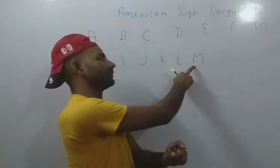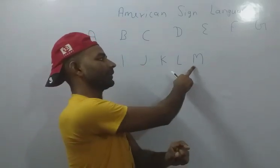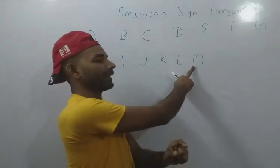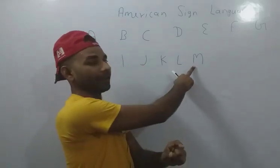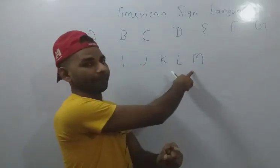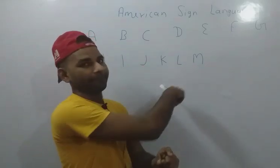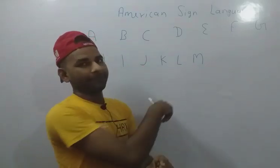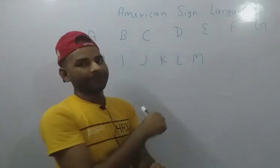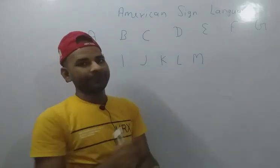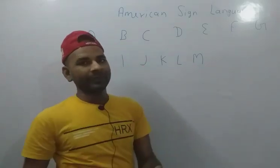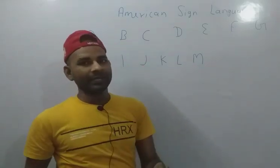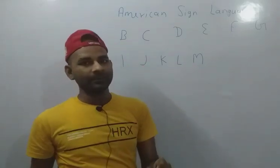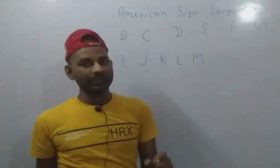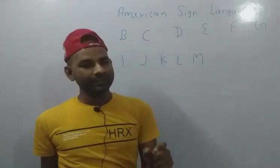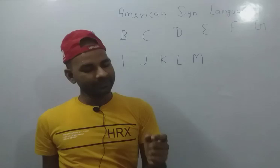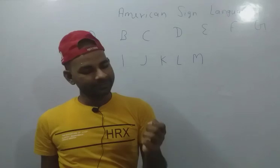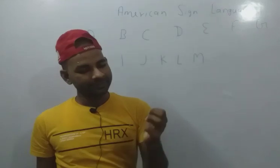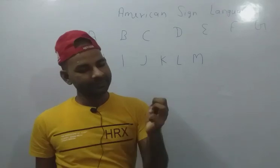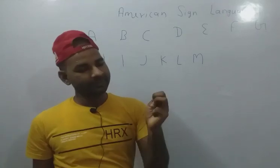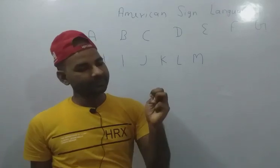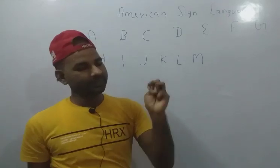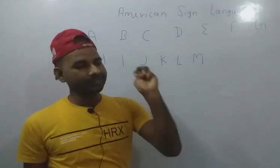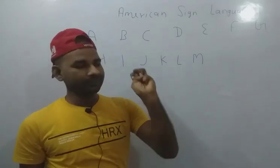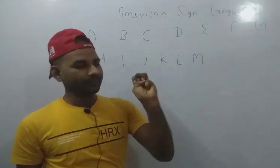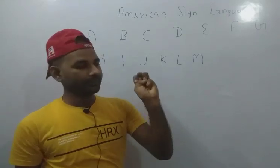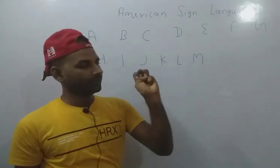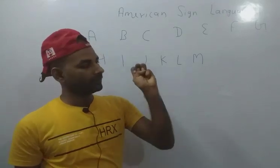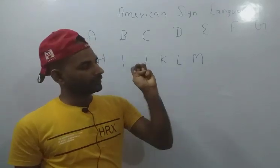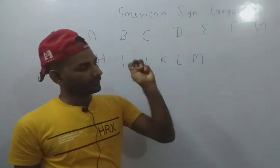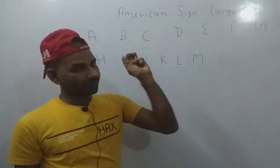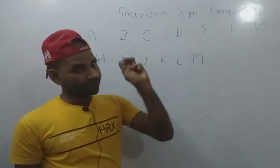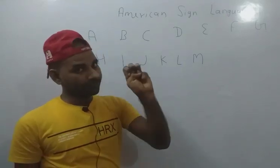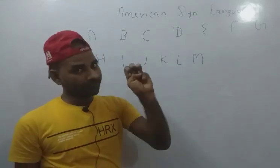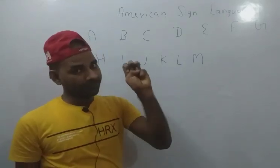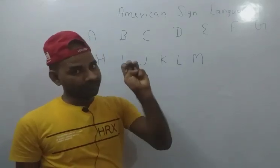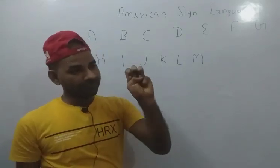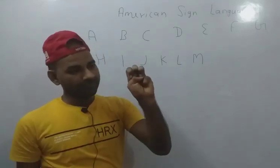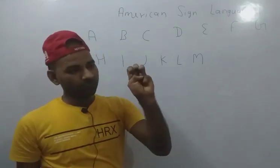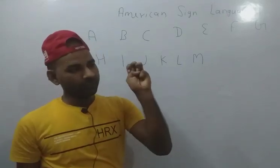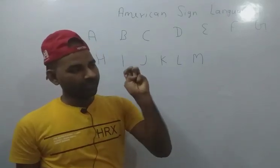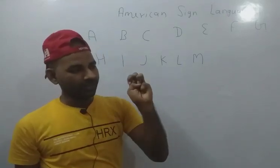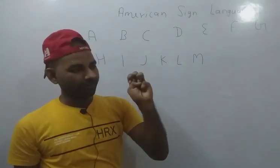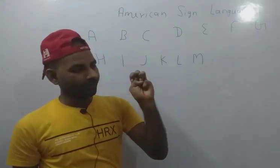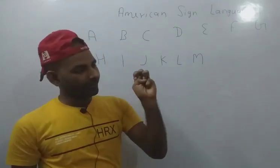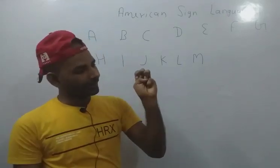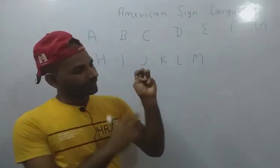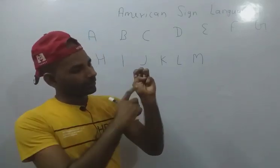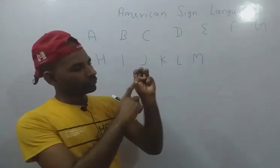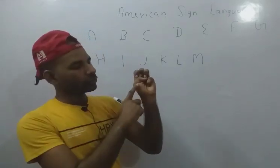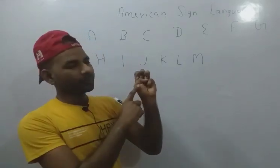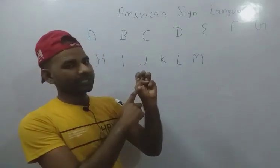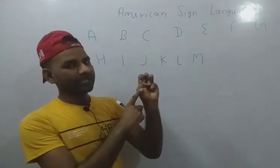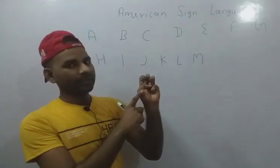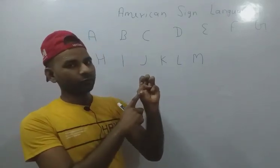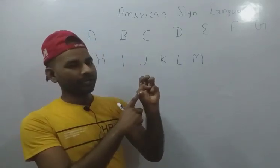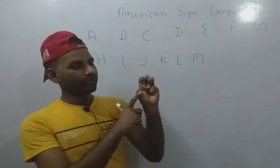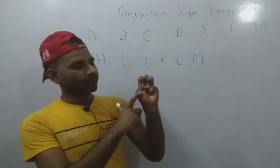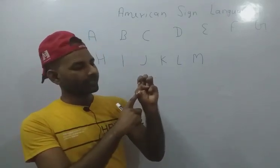बाद एम, एम के लिए ऐसे, ये होता है एम। और इसको समझने के लिए आपको क्या करना पड़ेगा, जैसे